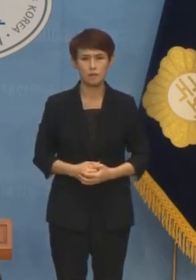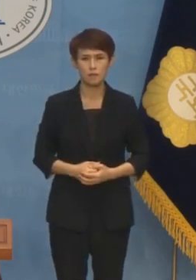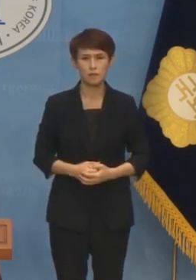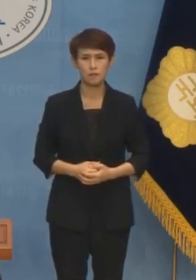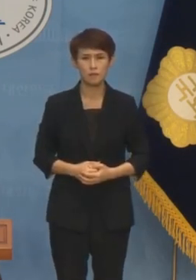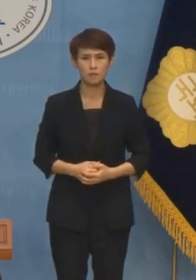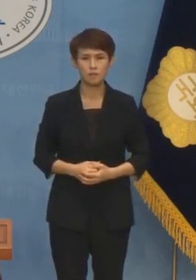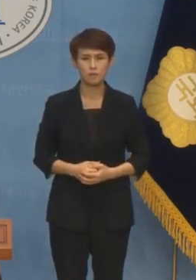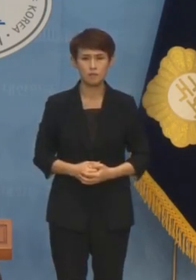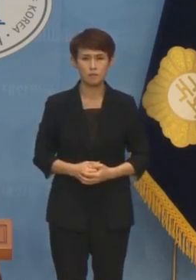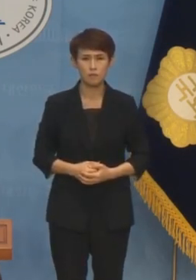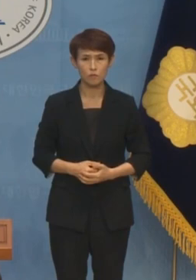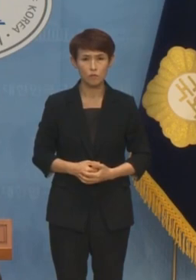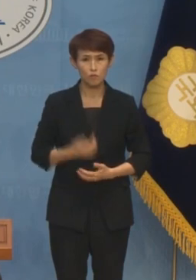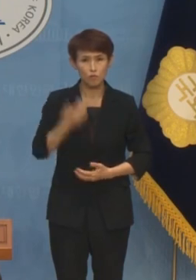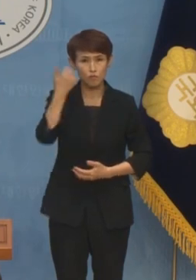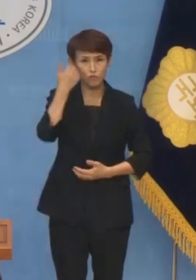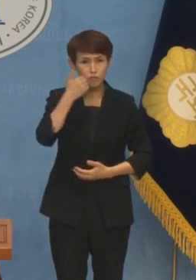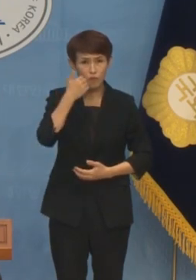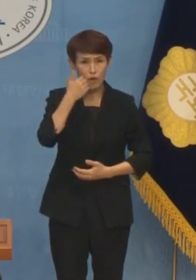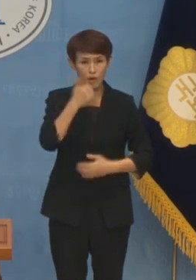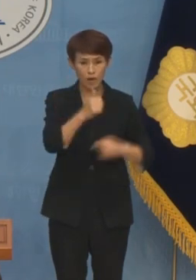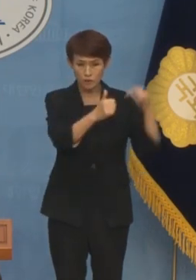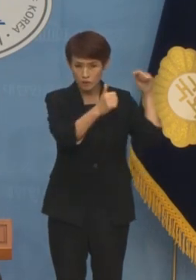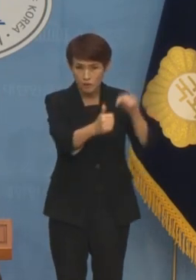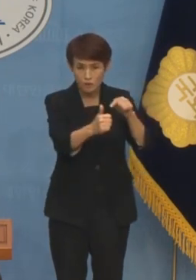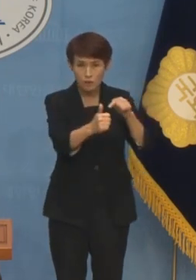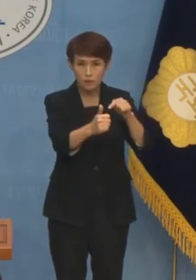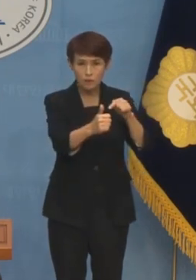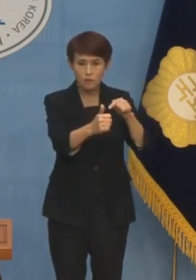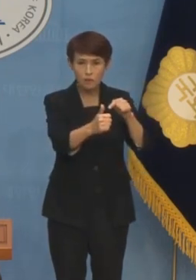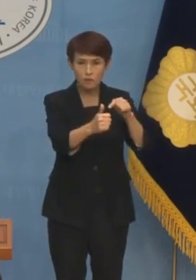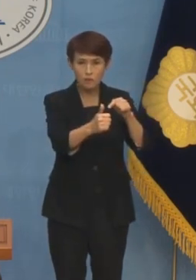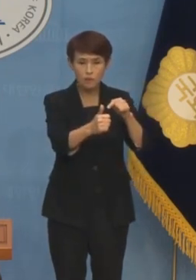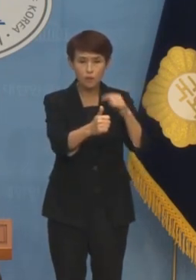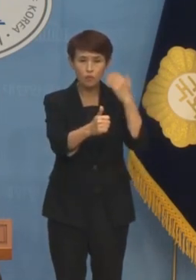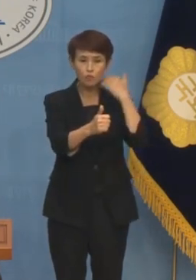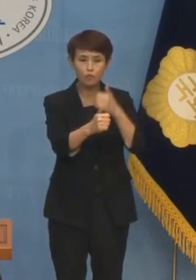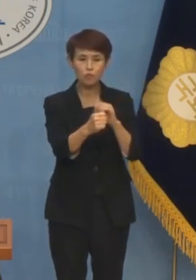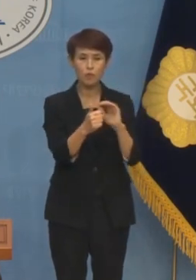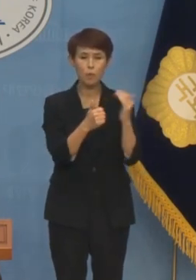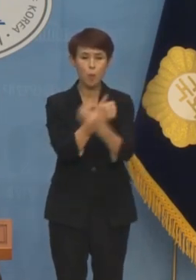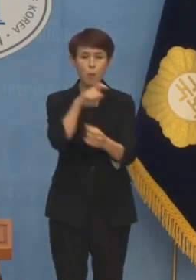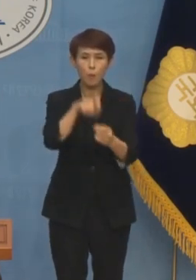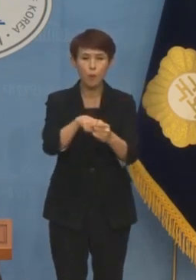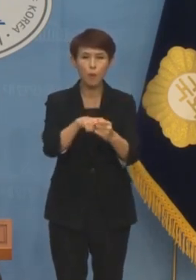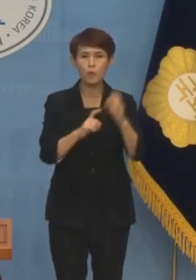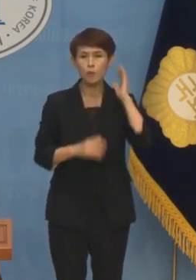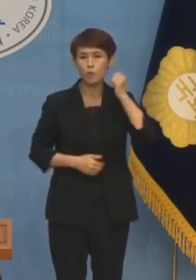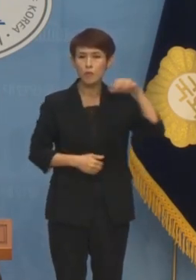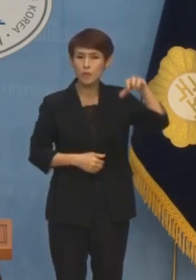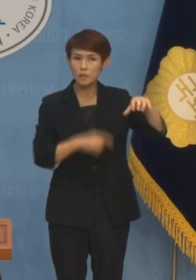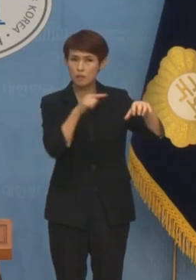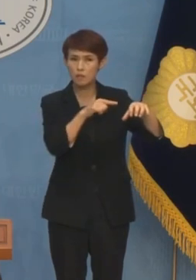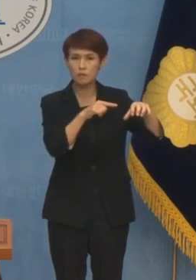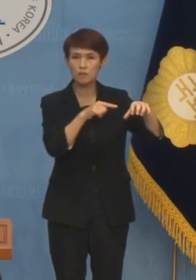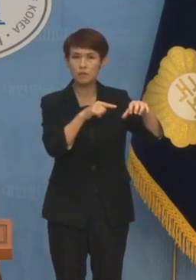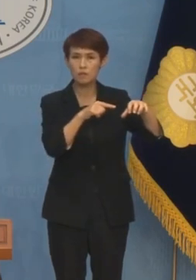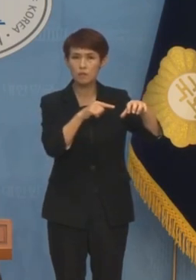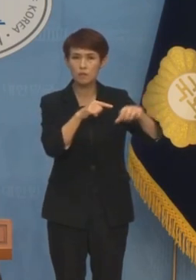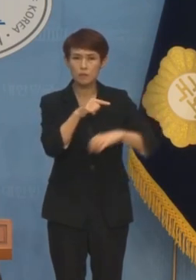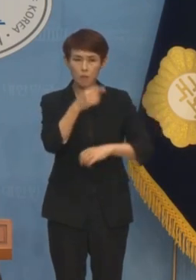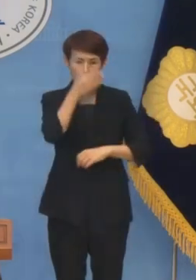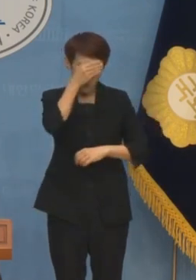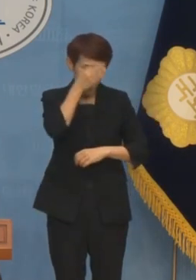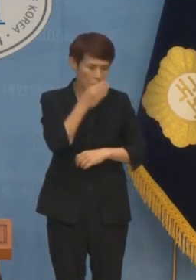대체 누군가의 지시이기에 대체 누구를 보호하기 위해 대통령실은 손바닥으로 하늘을